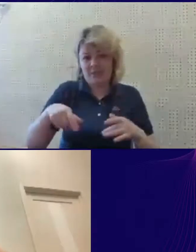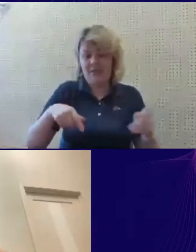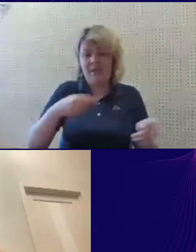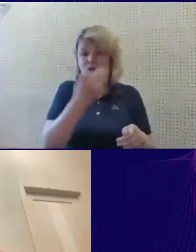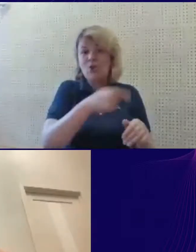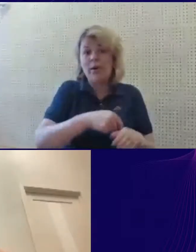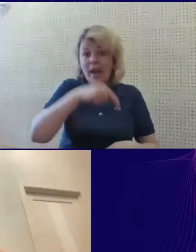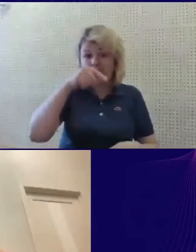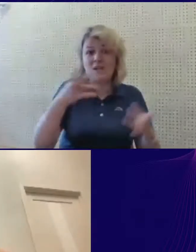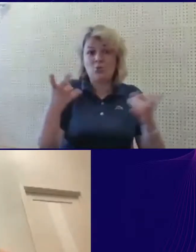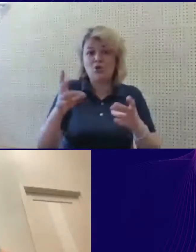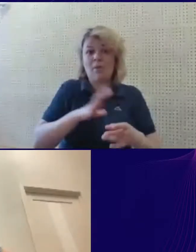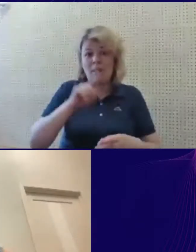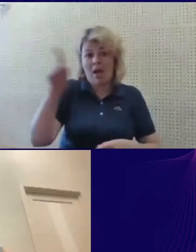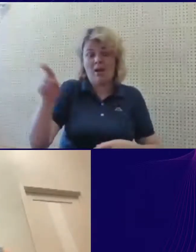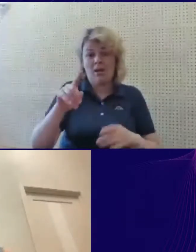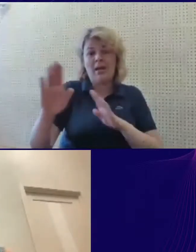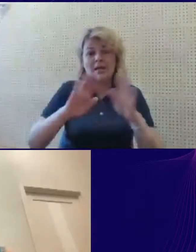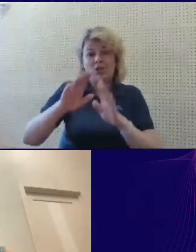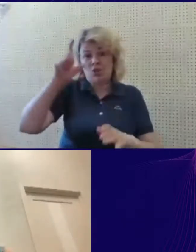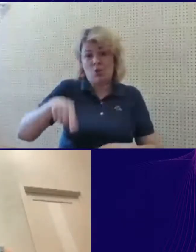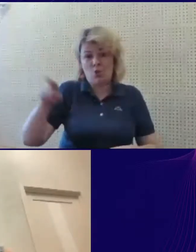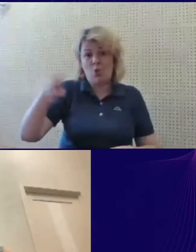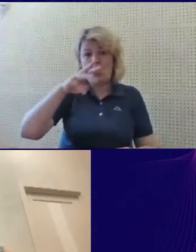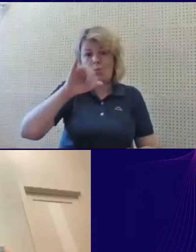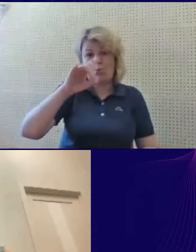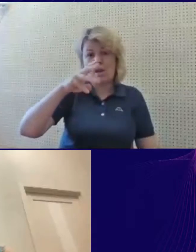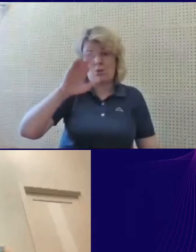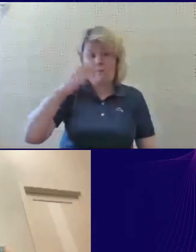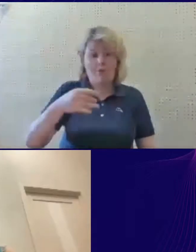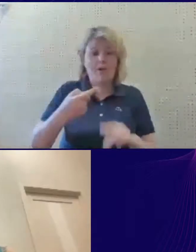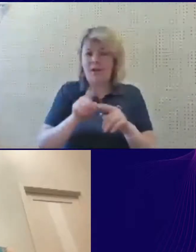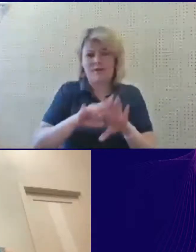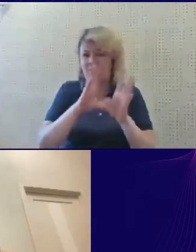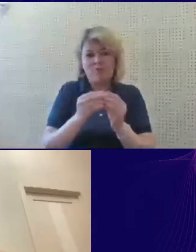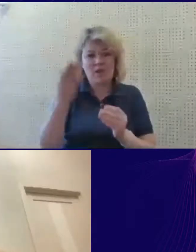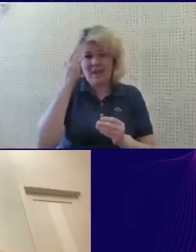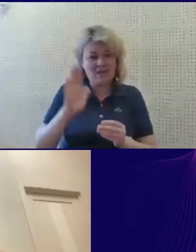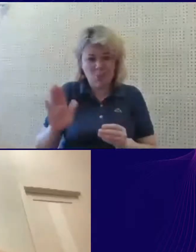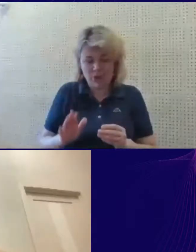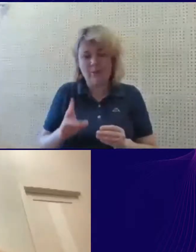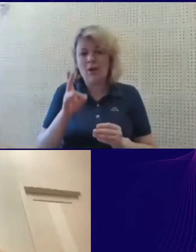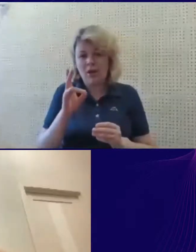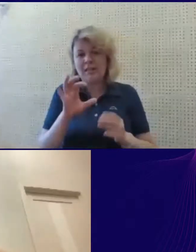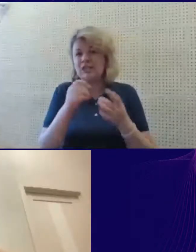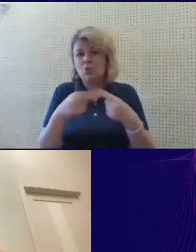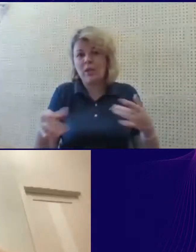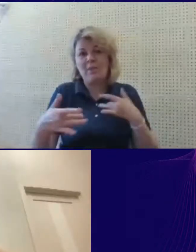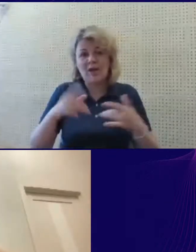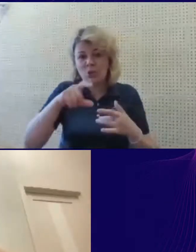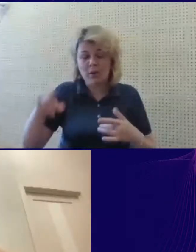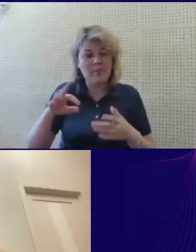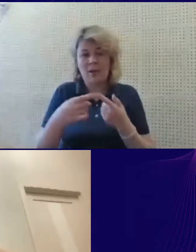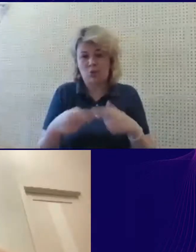режиссеру. И, конечно, это не метод и не способ, потому что с другими актерами по-другому. И